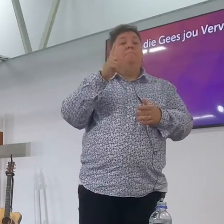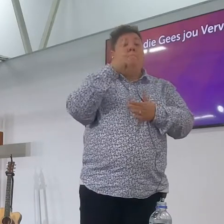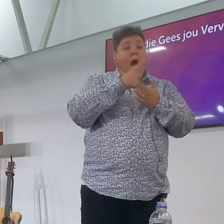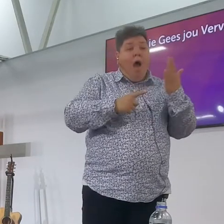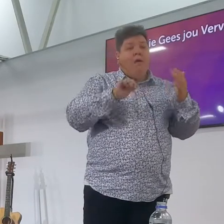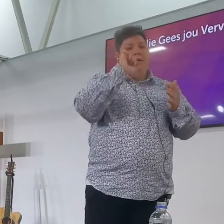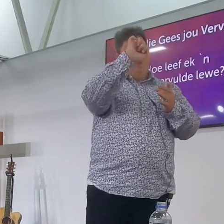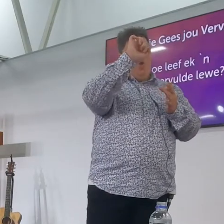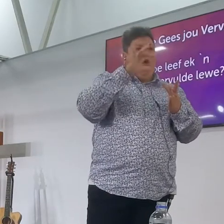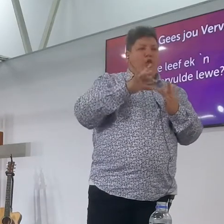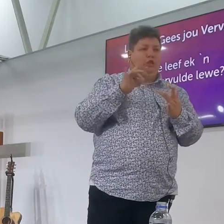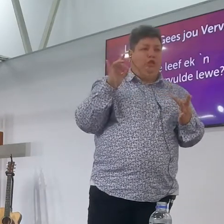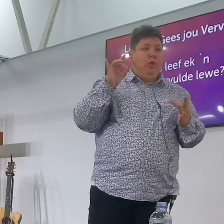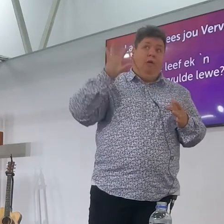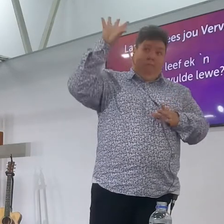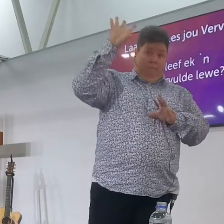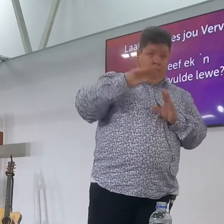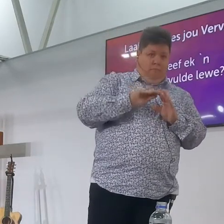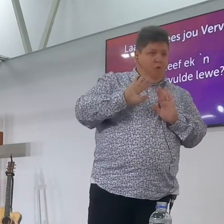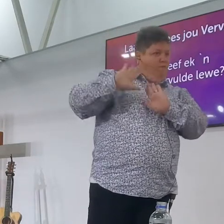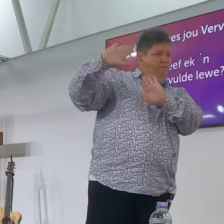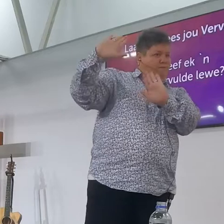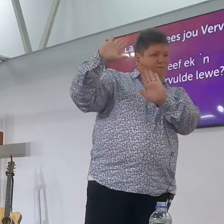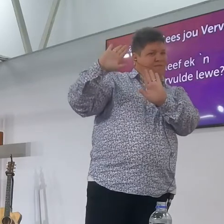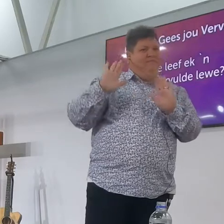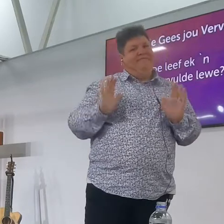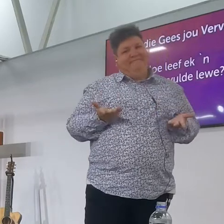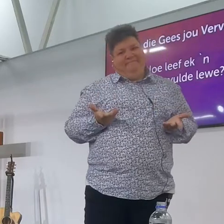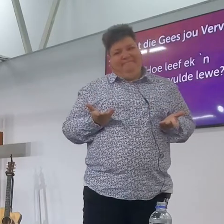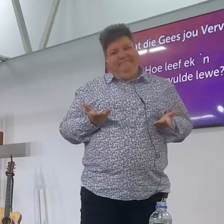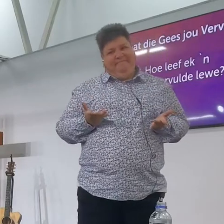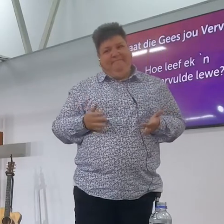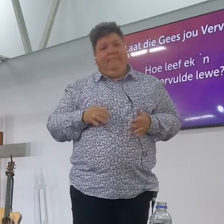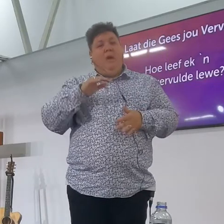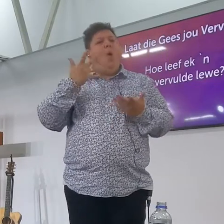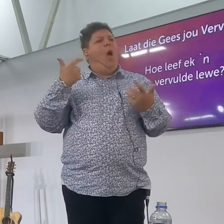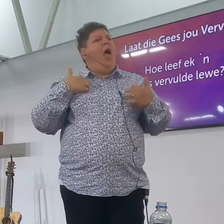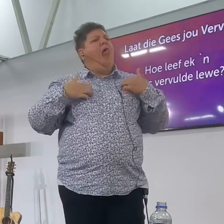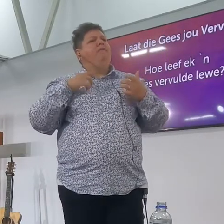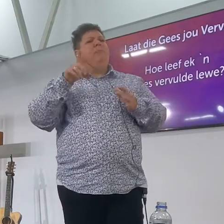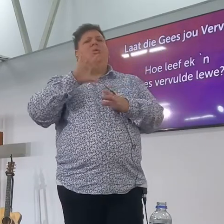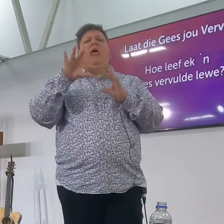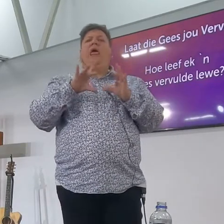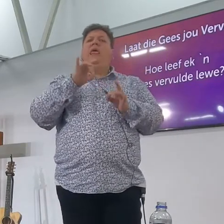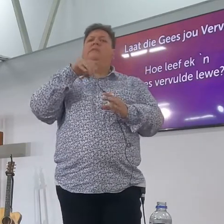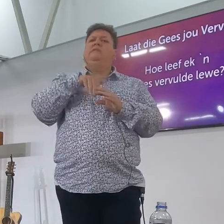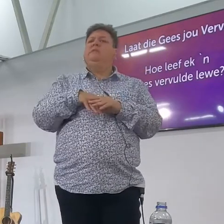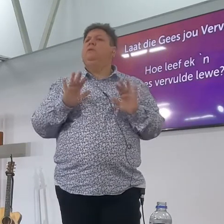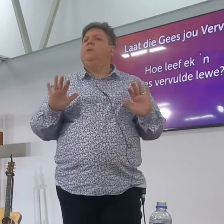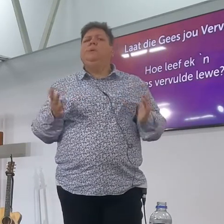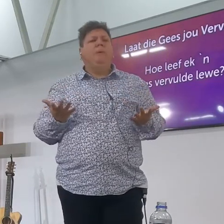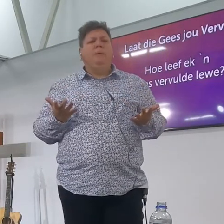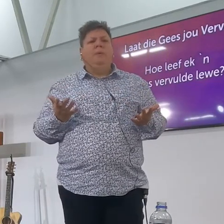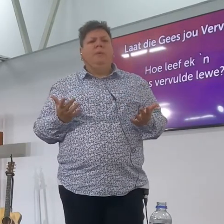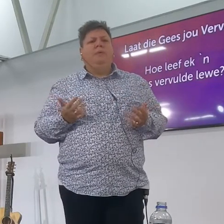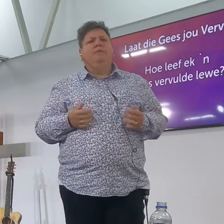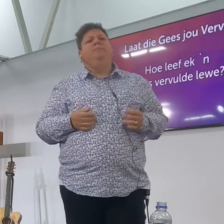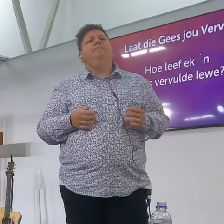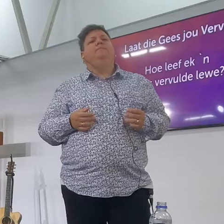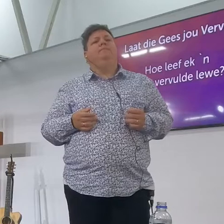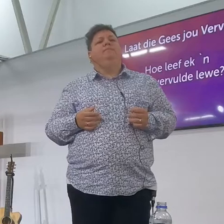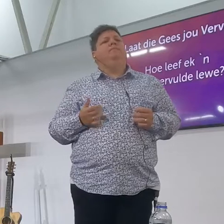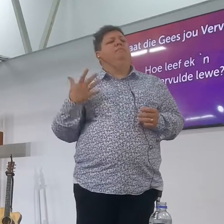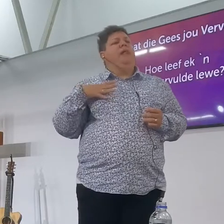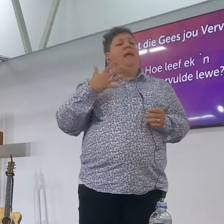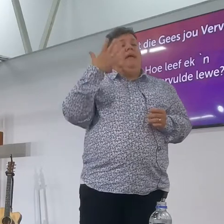sin? Is allemaal by? Ok, so, hoe leef ek 'n geesvervulde lewe? En dis waar ek vanoggend met julle wil praat, en ek wil vanoggend vir julle